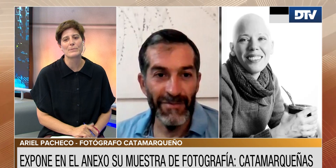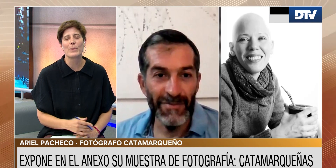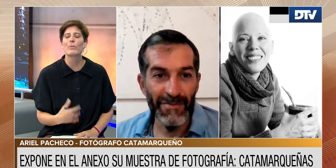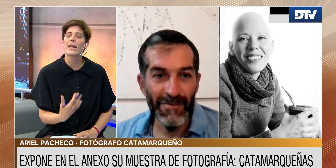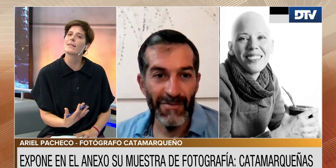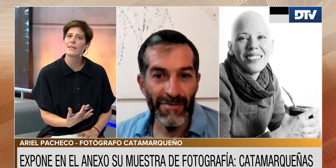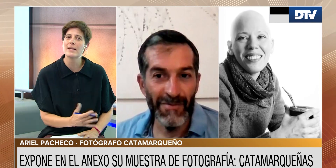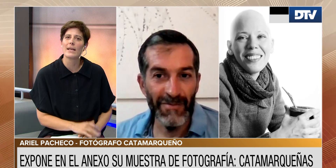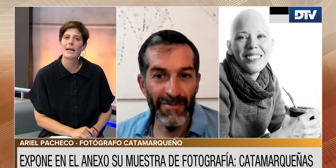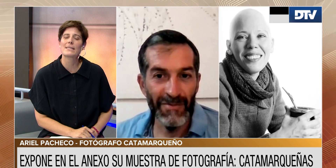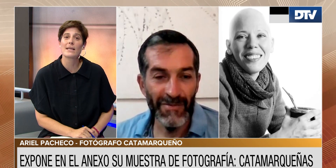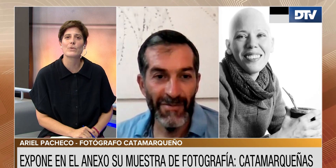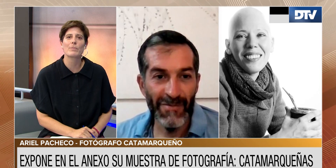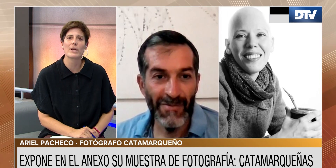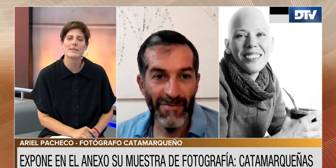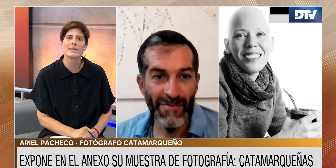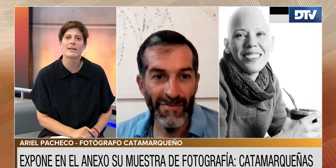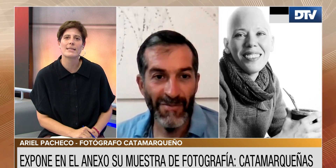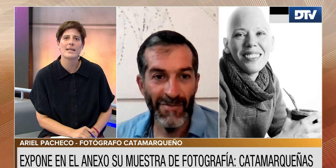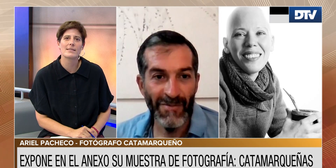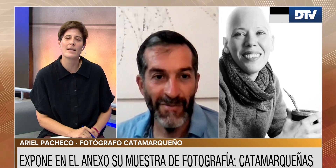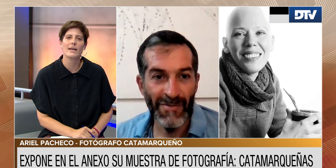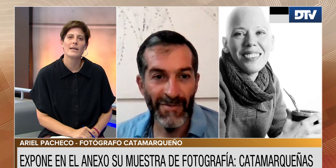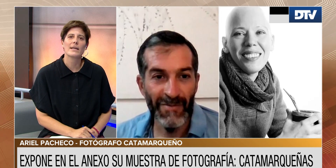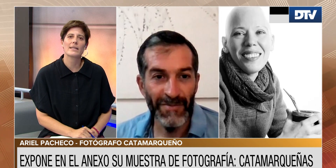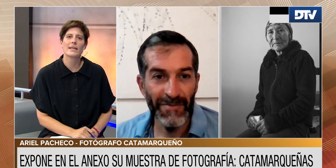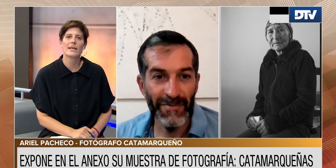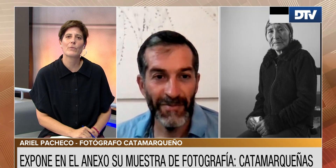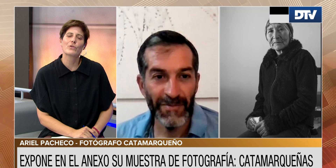la capacidad de